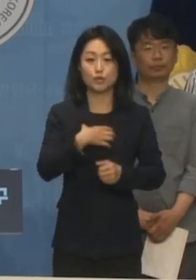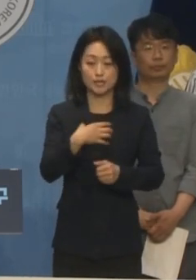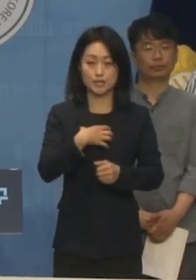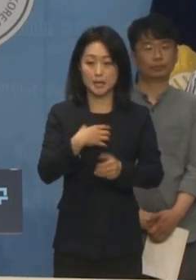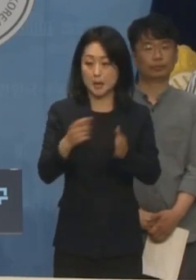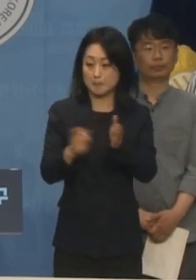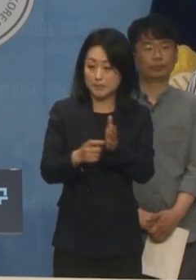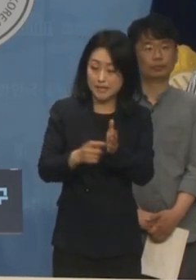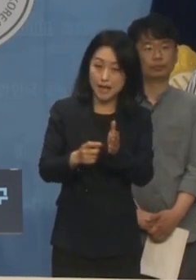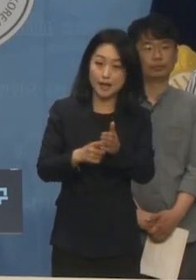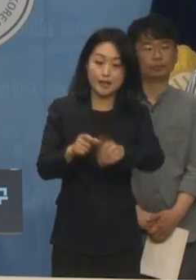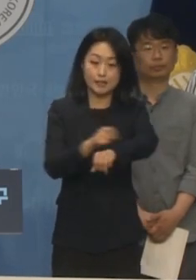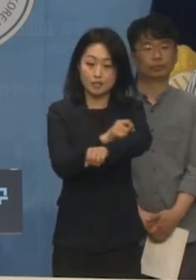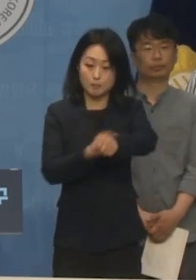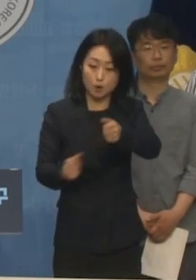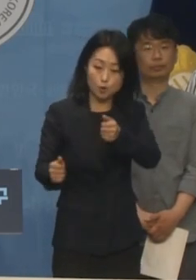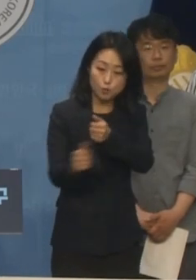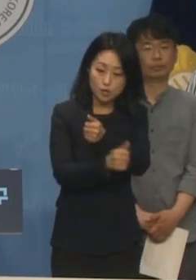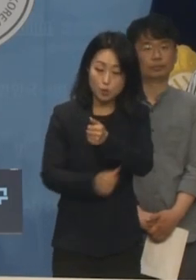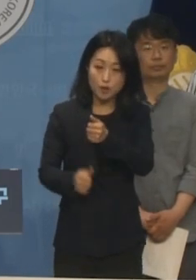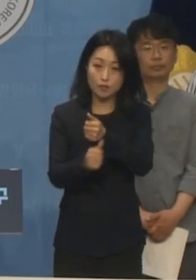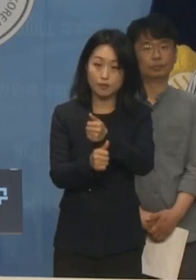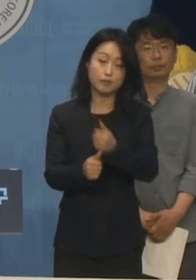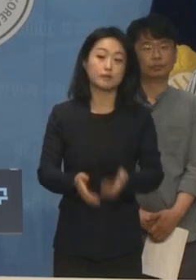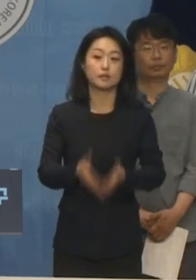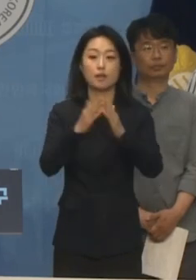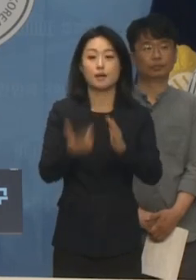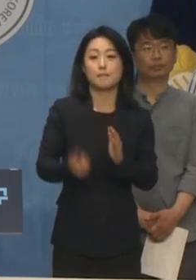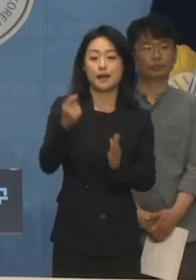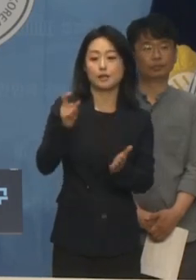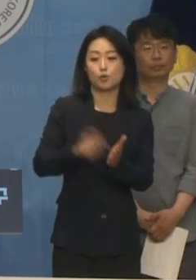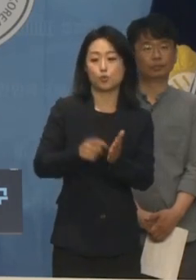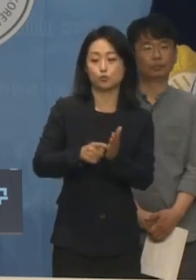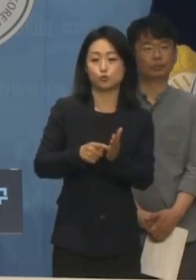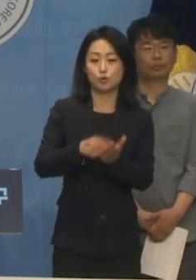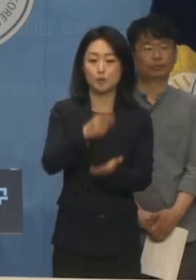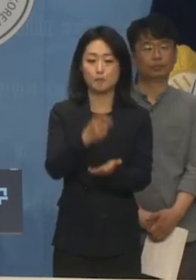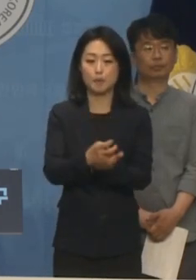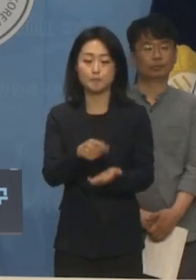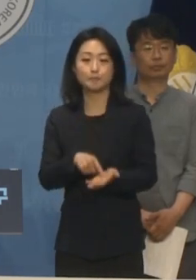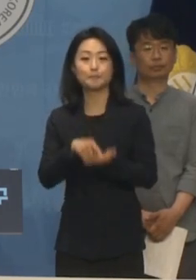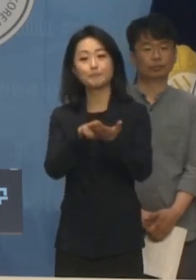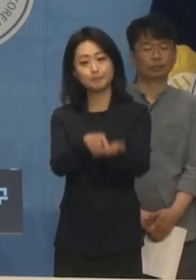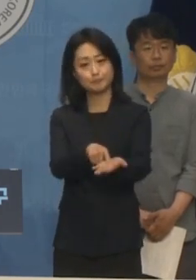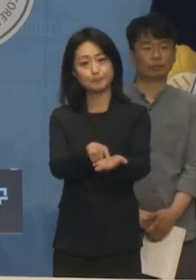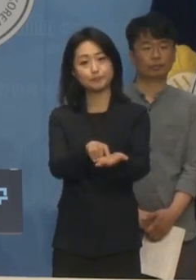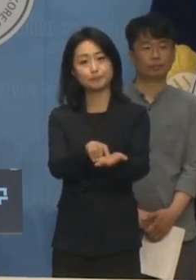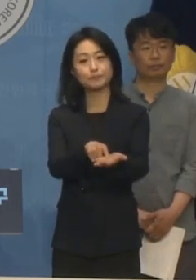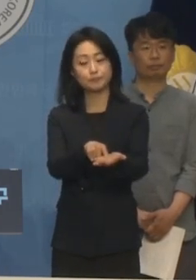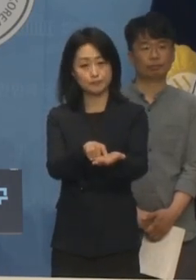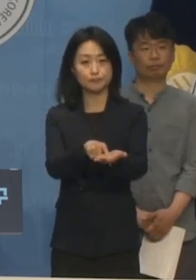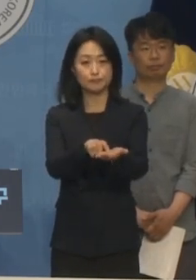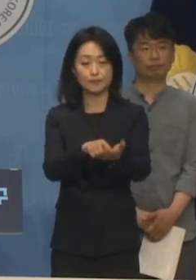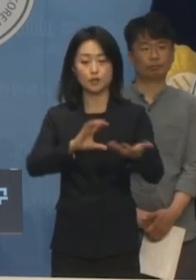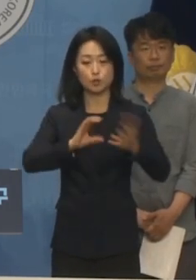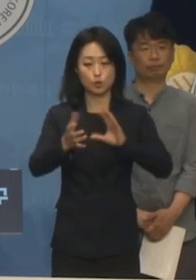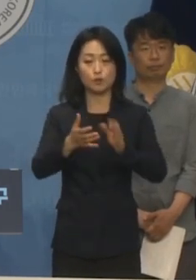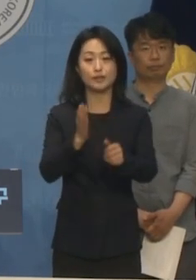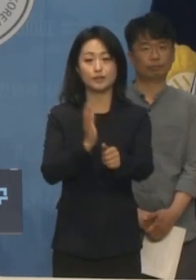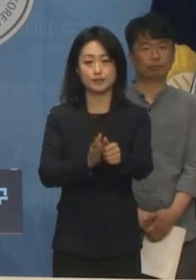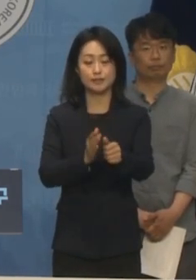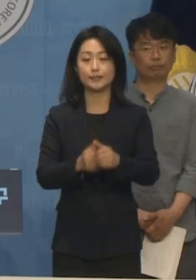국회 기후위기 특별위원회 구성 촉구 결의안을 제출하고 특위 설치를 위한 본격적인 논의를